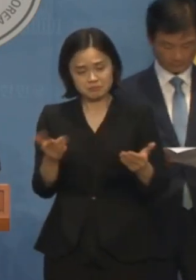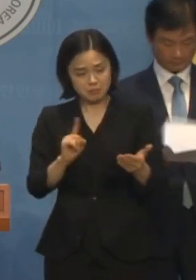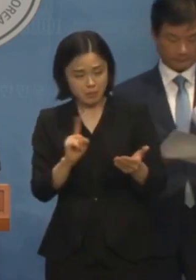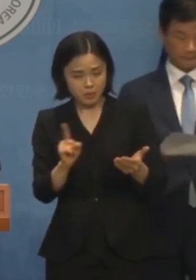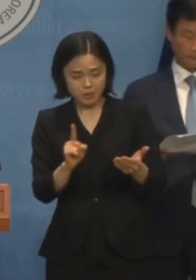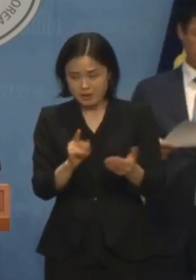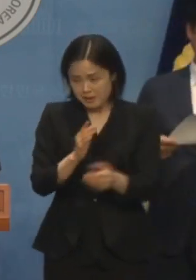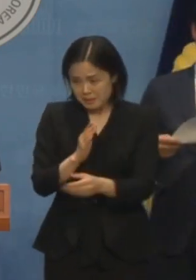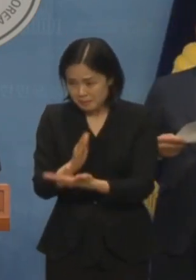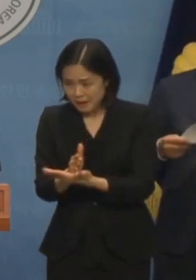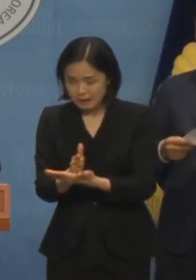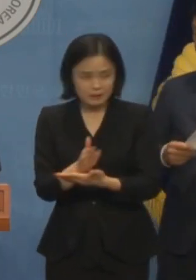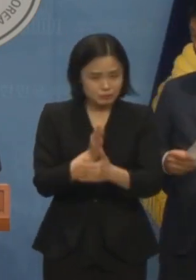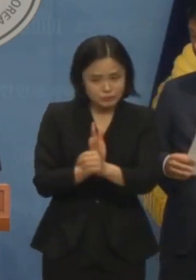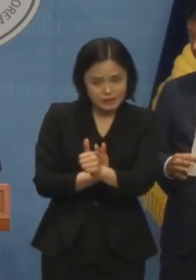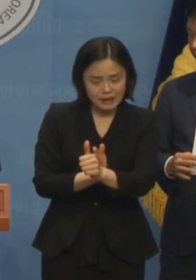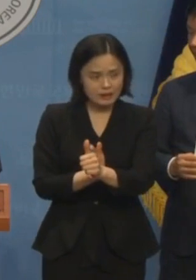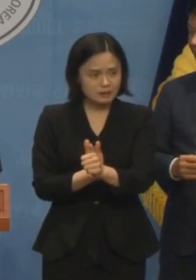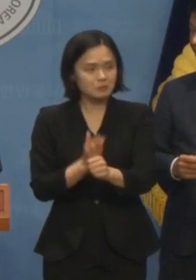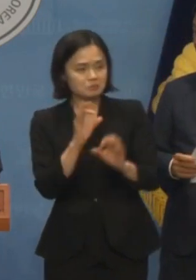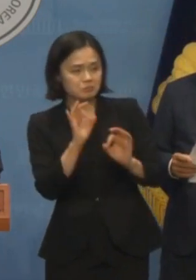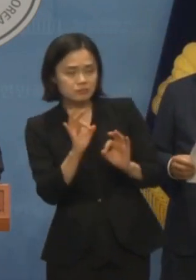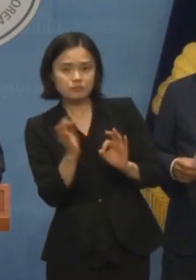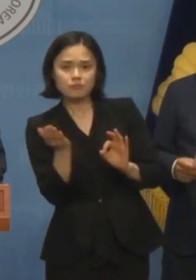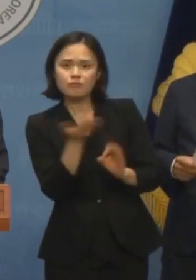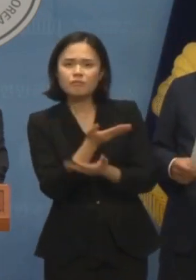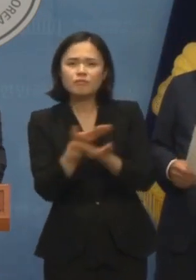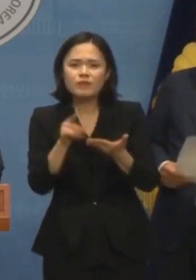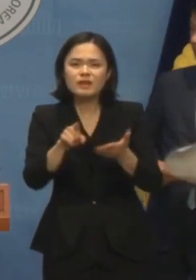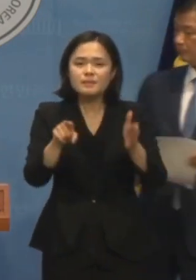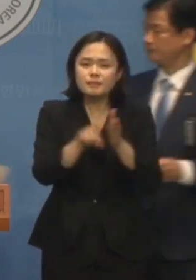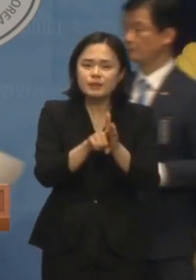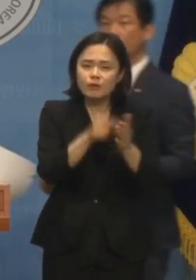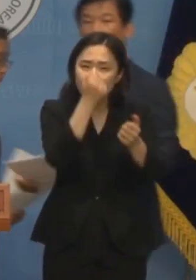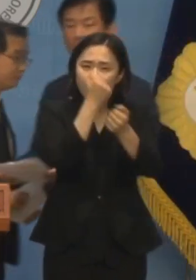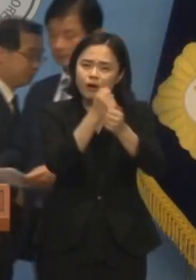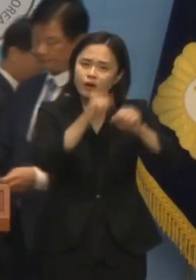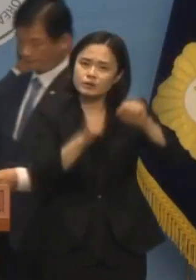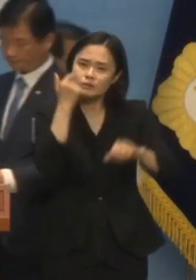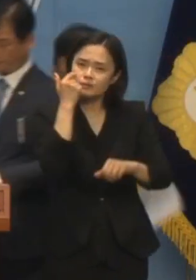수 있다는 자신감을 바탕으로 한 것입니까?